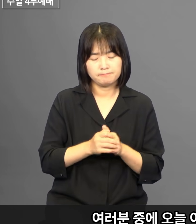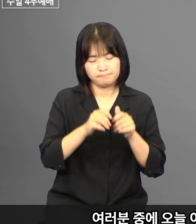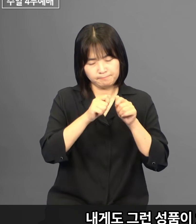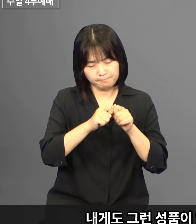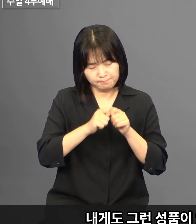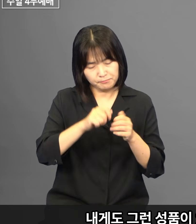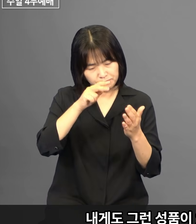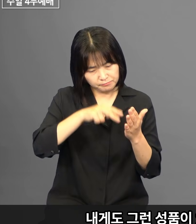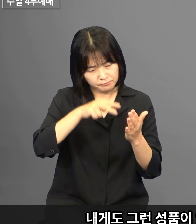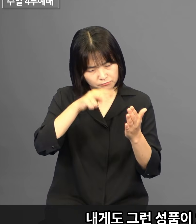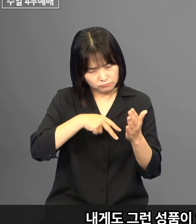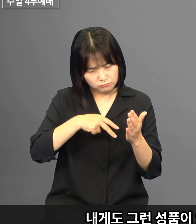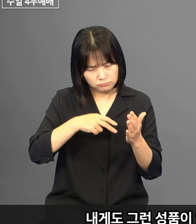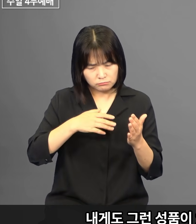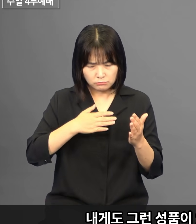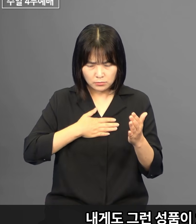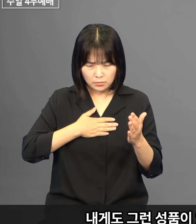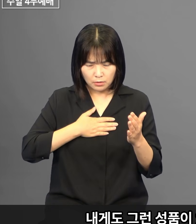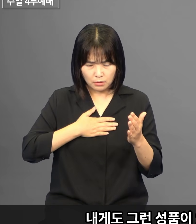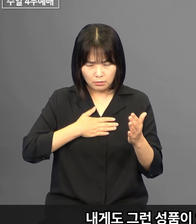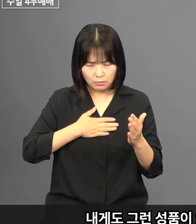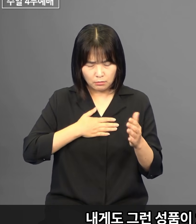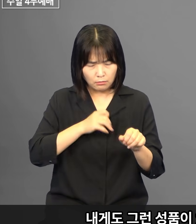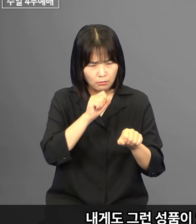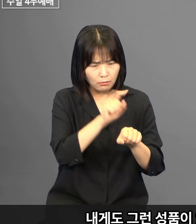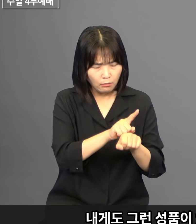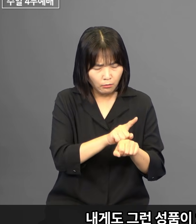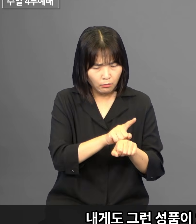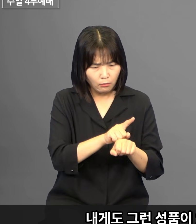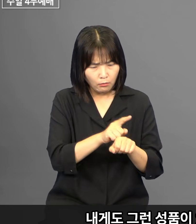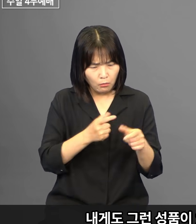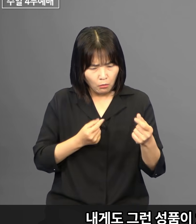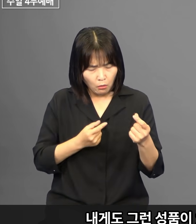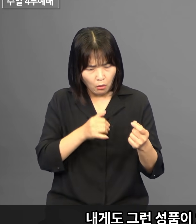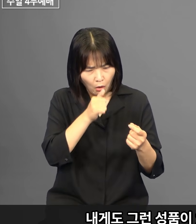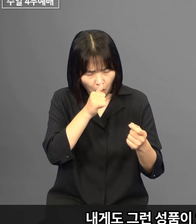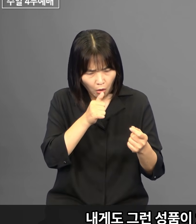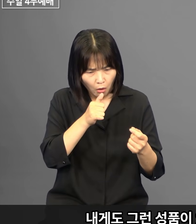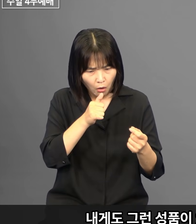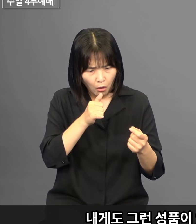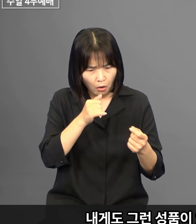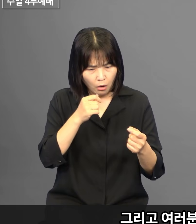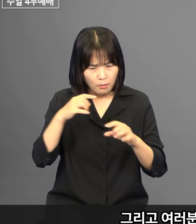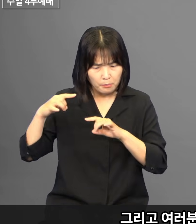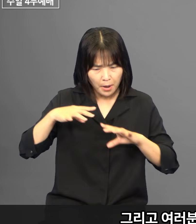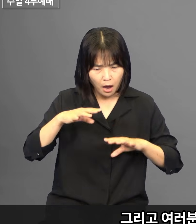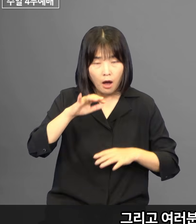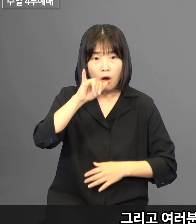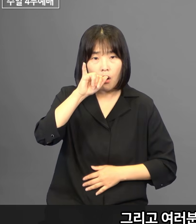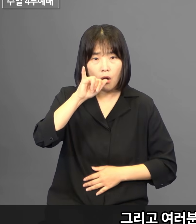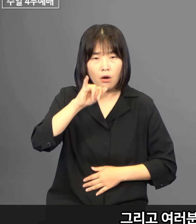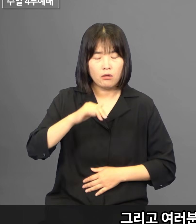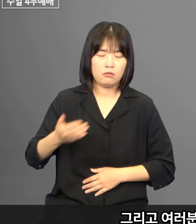읽으면서 내게도 그런 성품이 있는데 그게 여러분 느껴지면, 그리고 여러분 주변에 있는